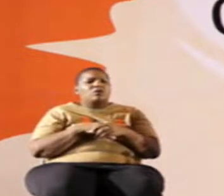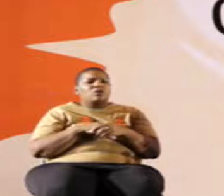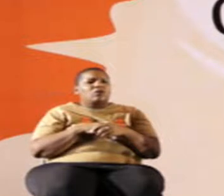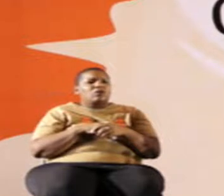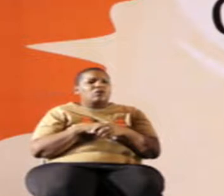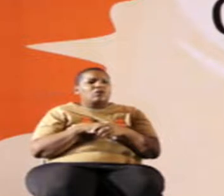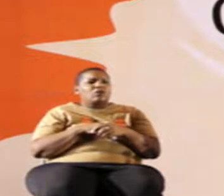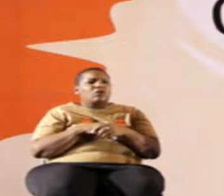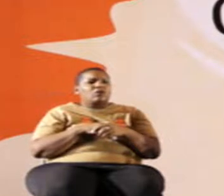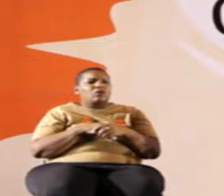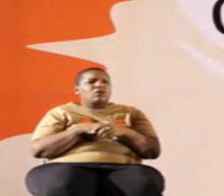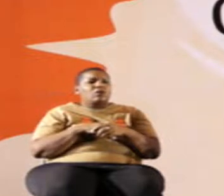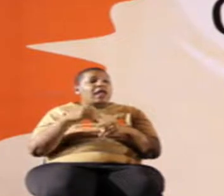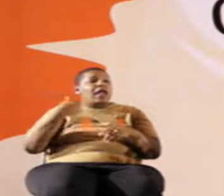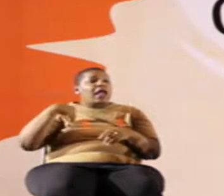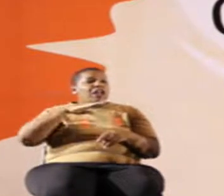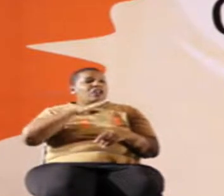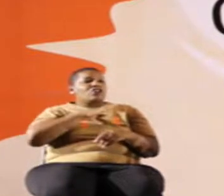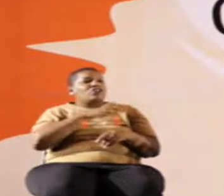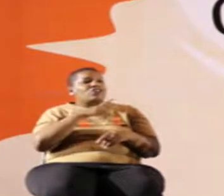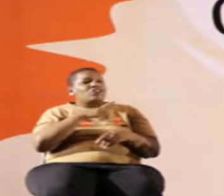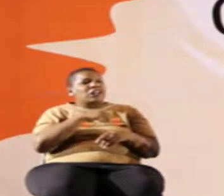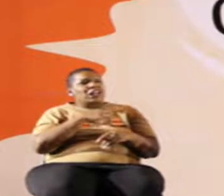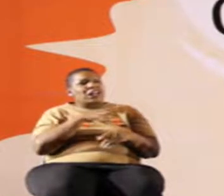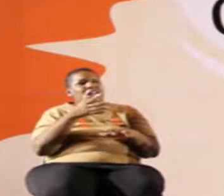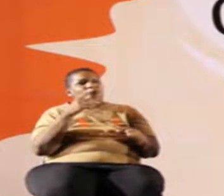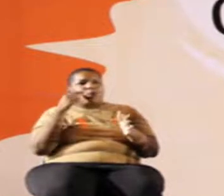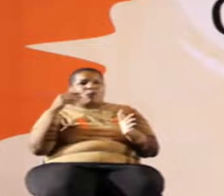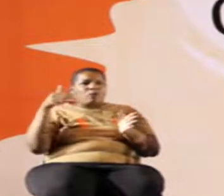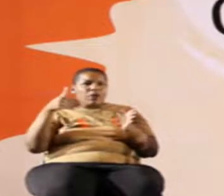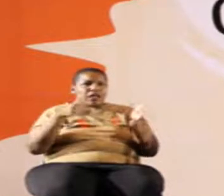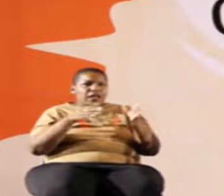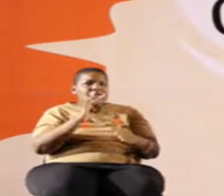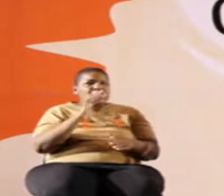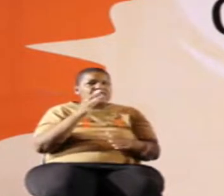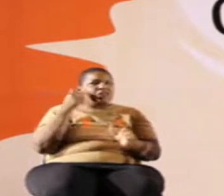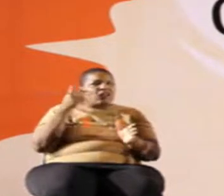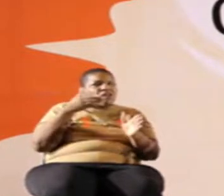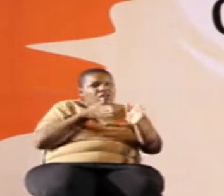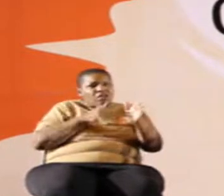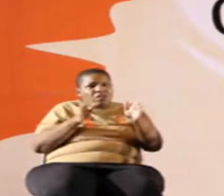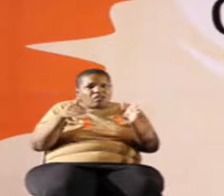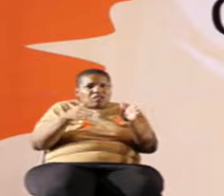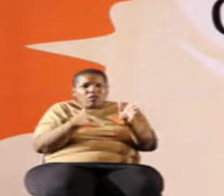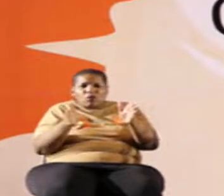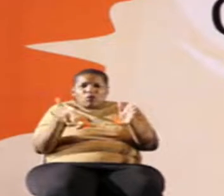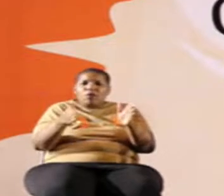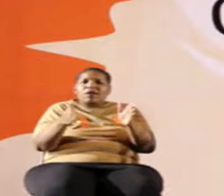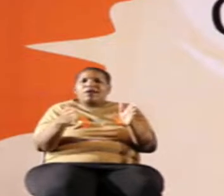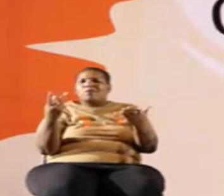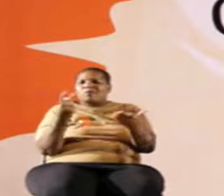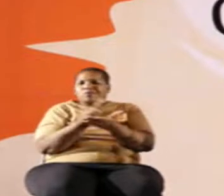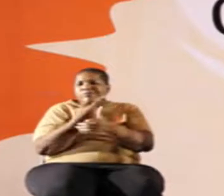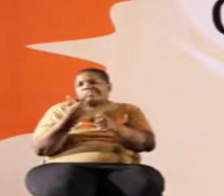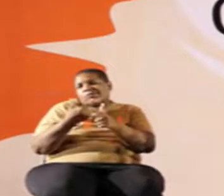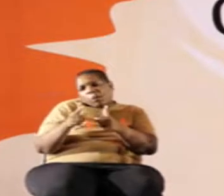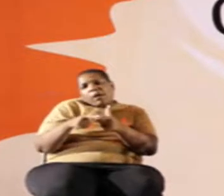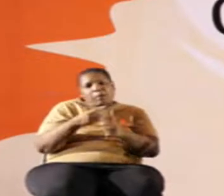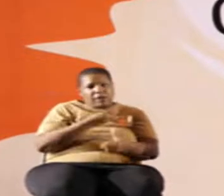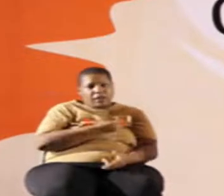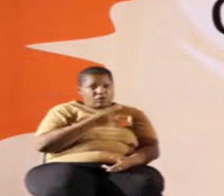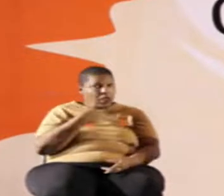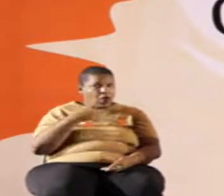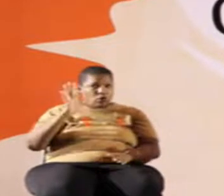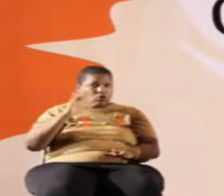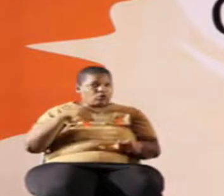A gente tem umas trilhas meio tortuosas, e, embora eu não seja do candomblé,